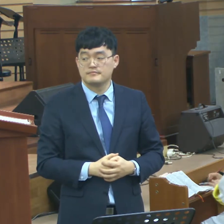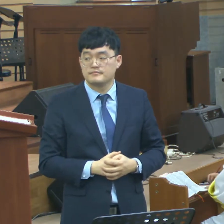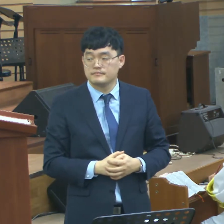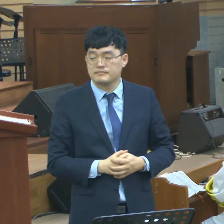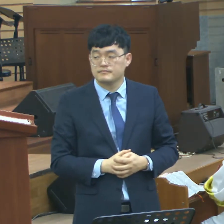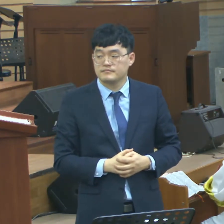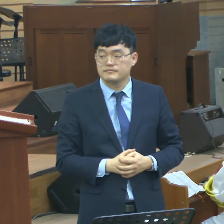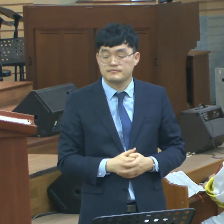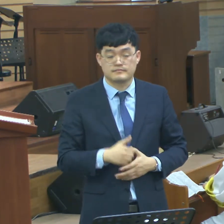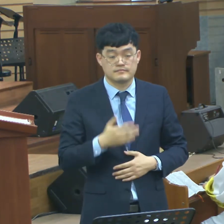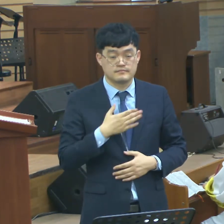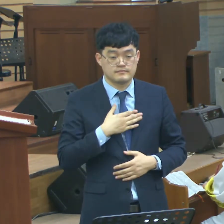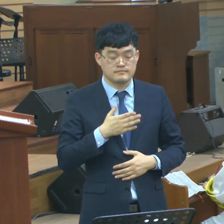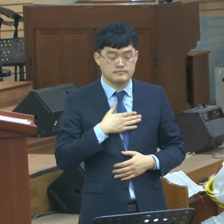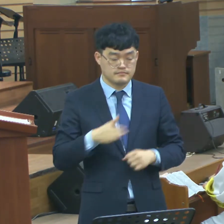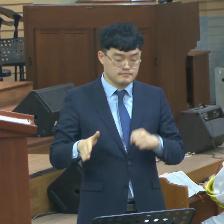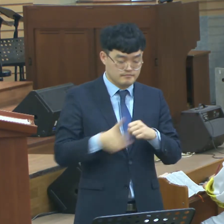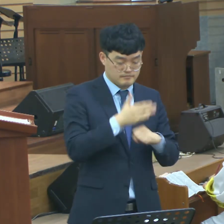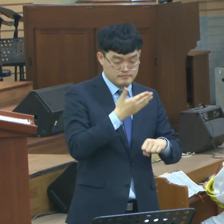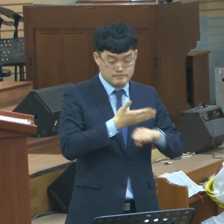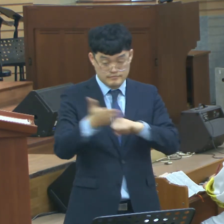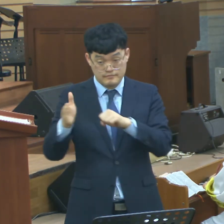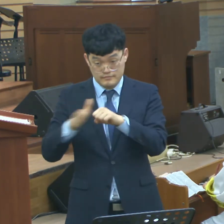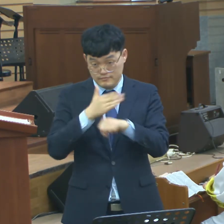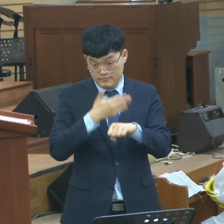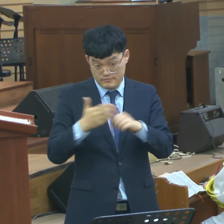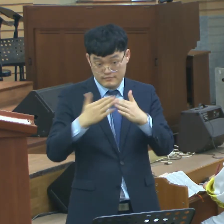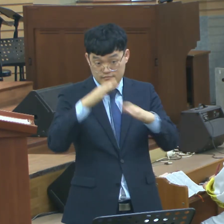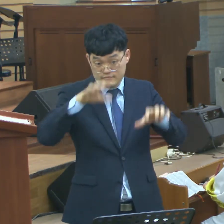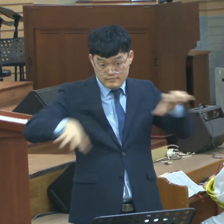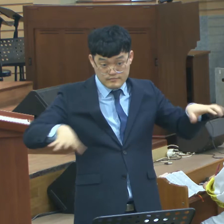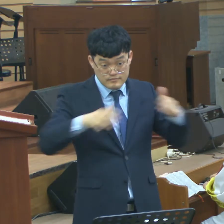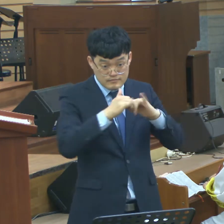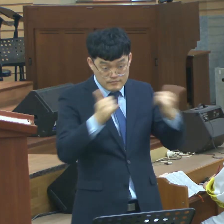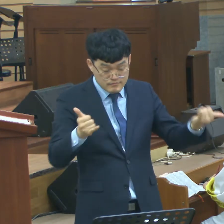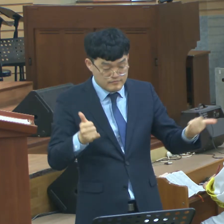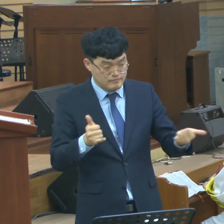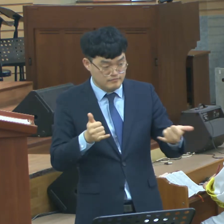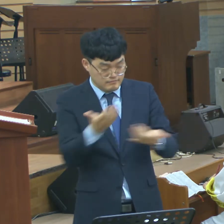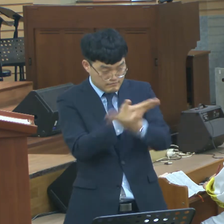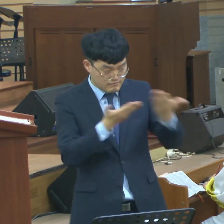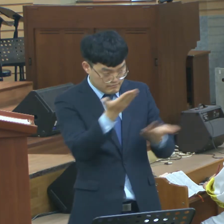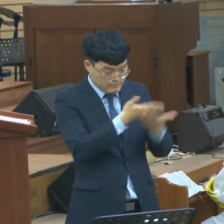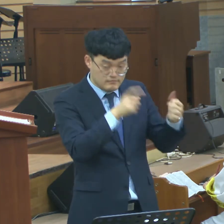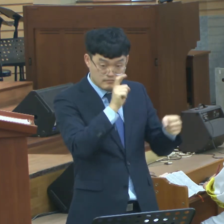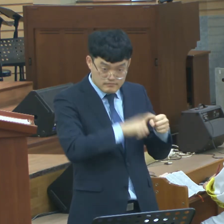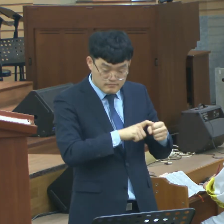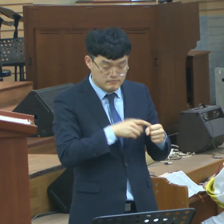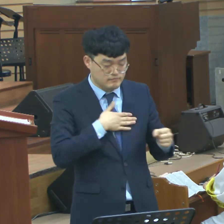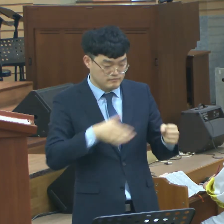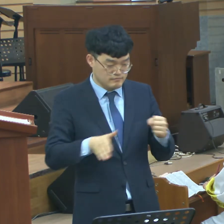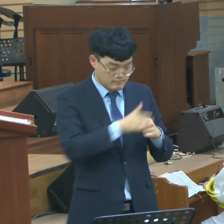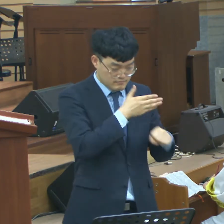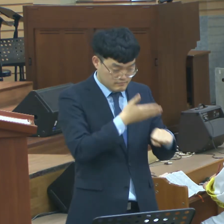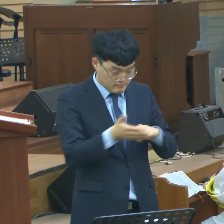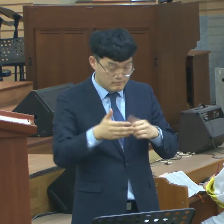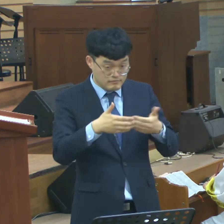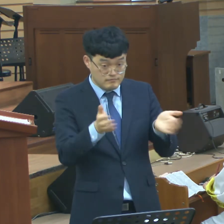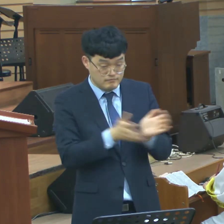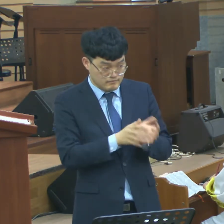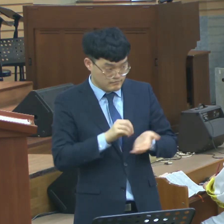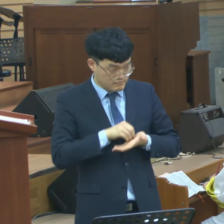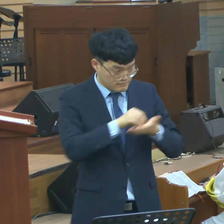저희 체육 동호회가 저는 동네 사람들하고 어울려야 된다고 생각하기 때문에 동네에 가서 이제 탁구를 치고 했는데,